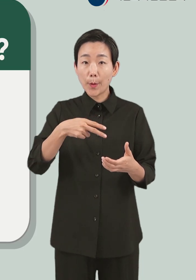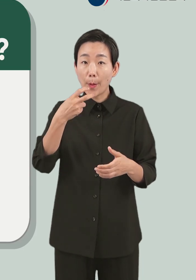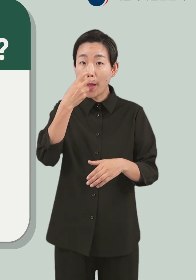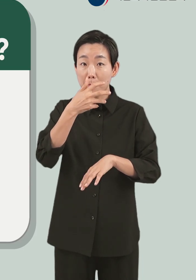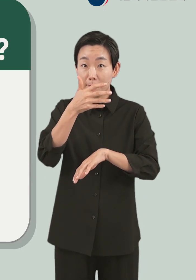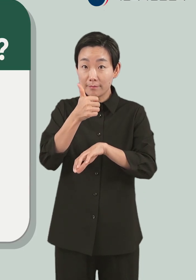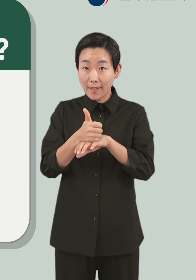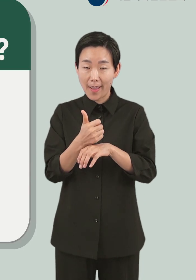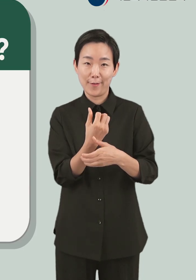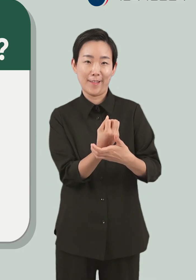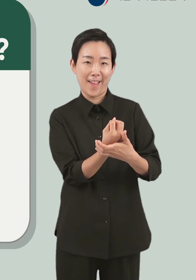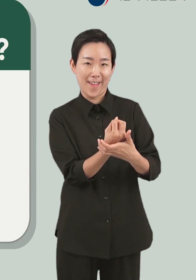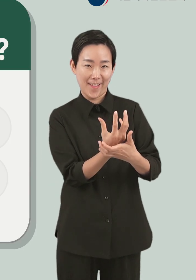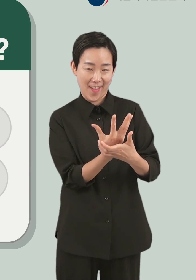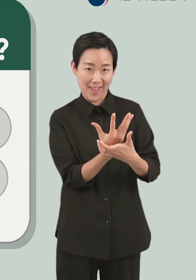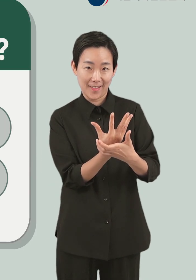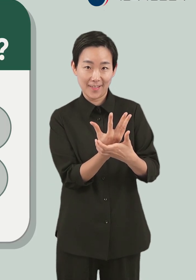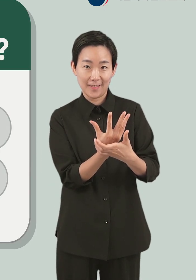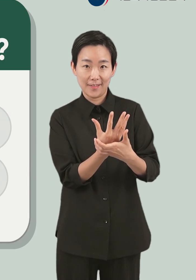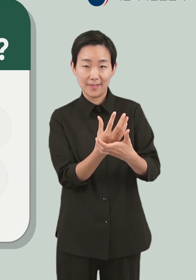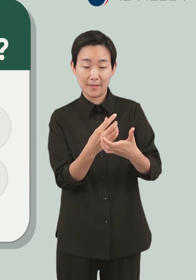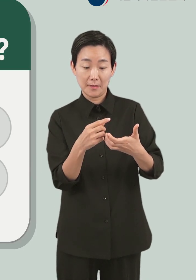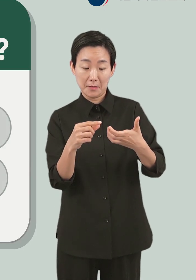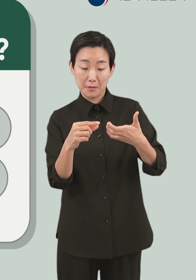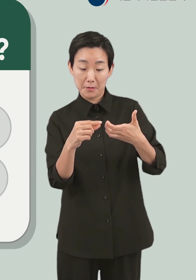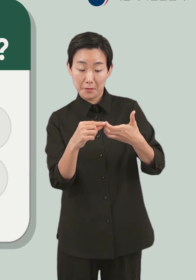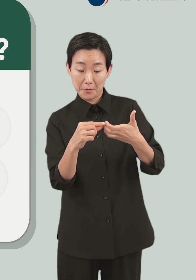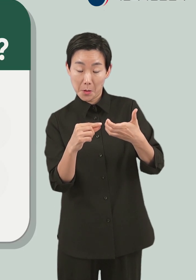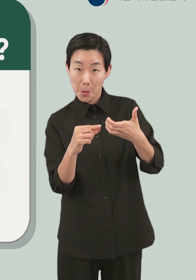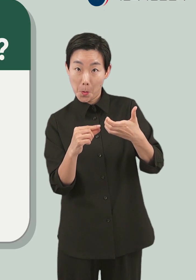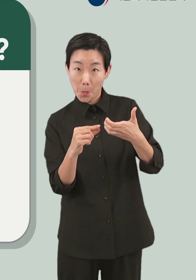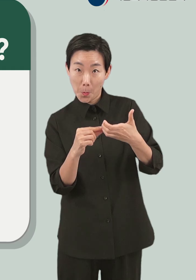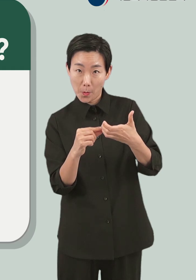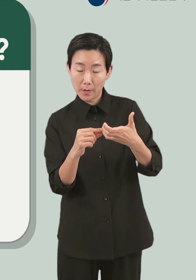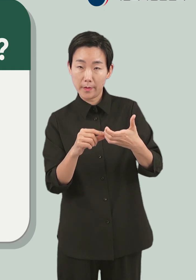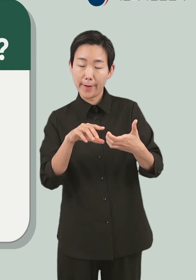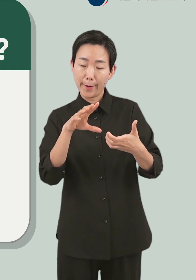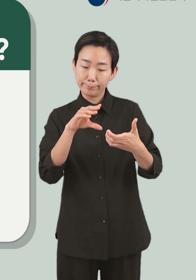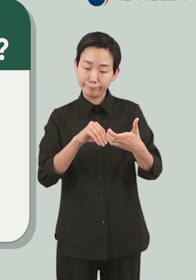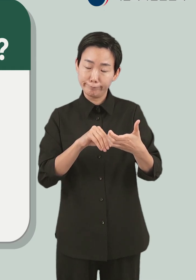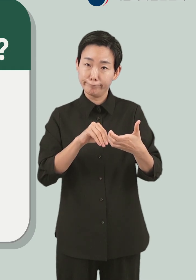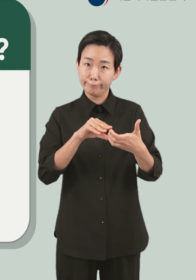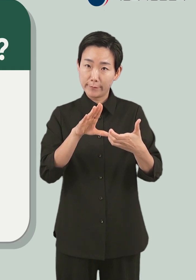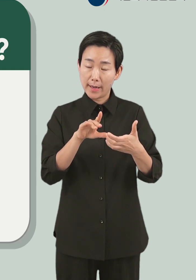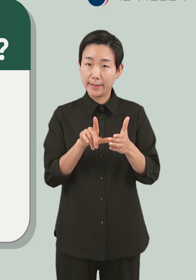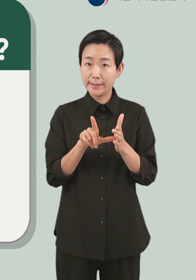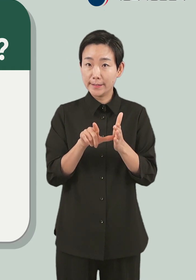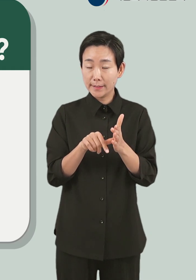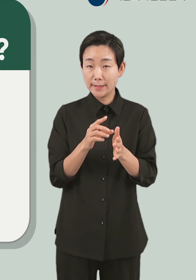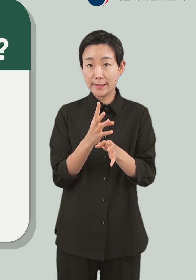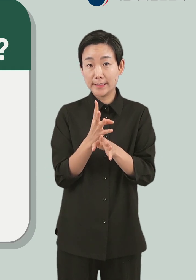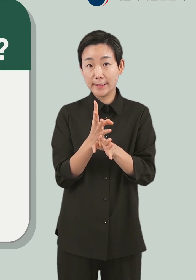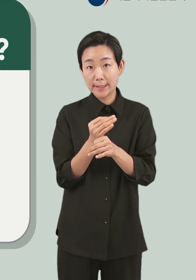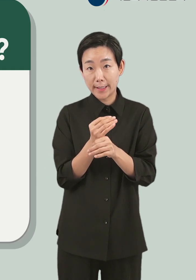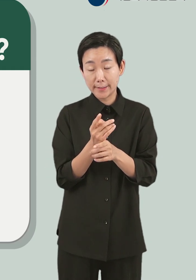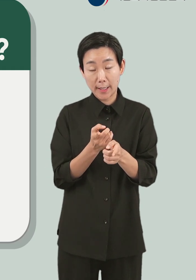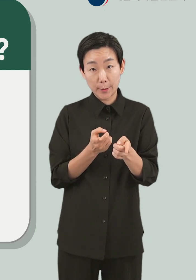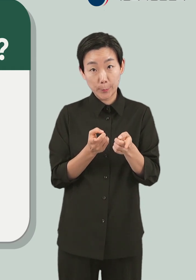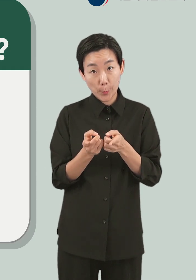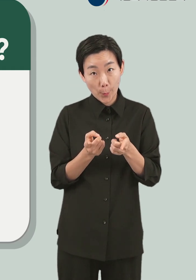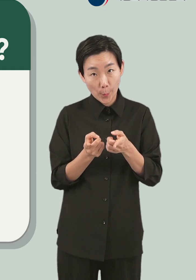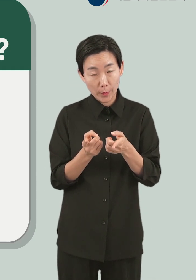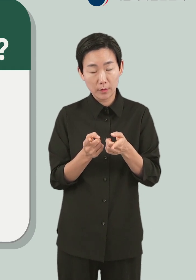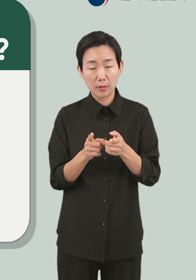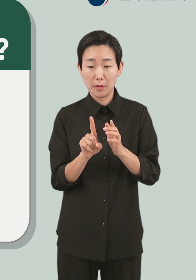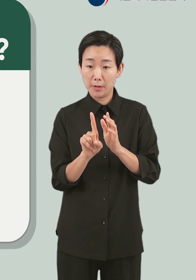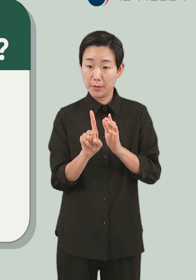측정 결과를 표시되는 화면이 있습니다. 기기 오른쪽 측면에는 전원을 켜거나 끄고 설정을 조정할 수 있는 두 개의 버튼이